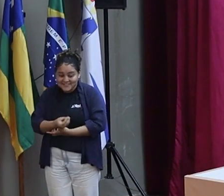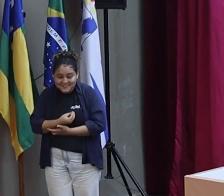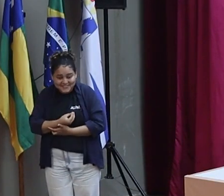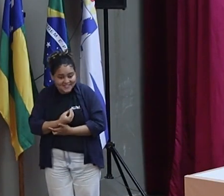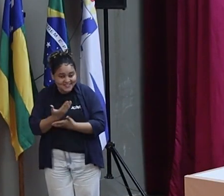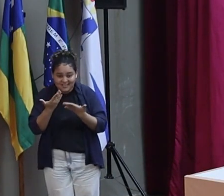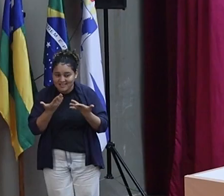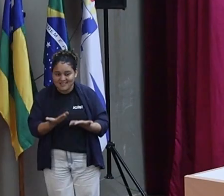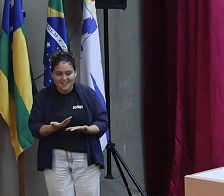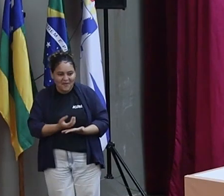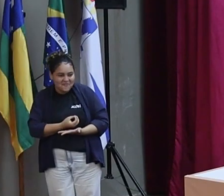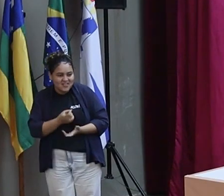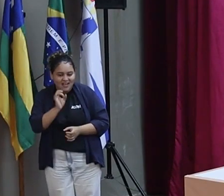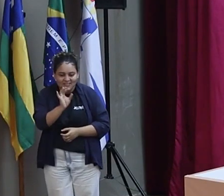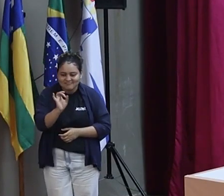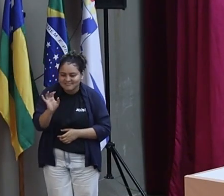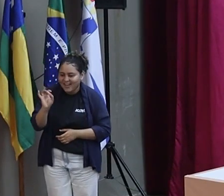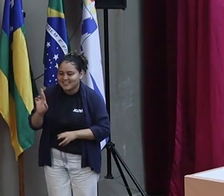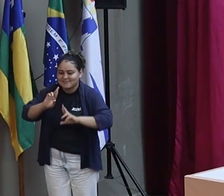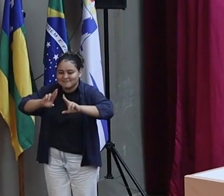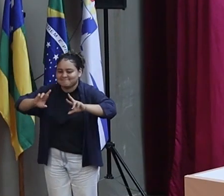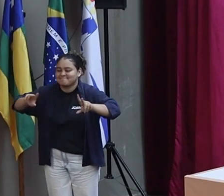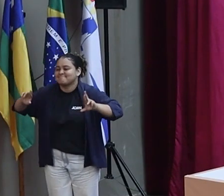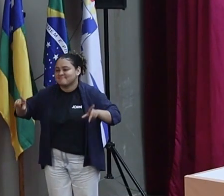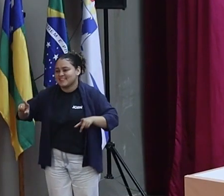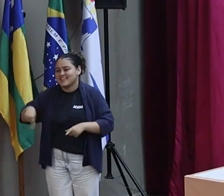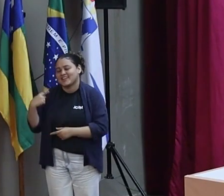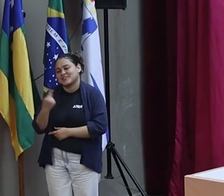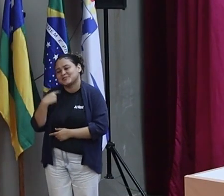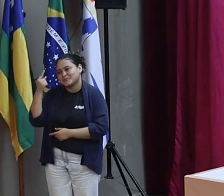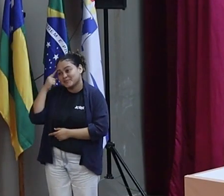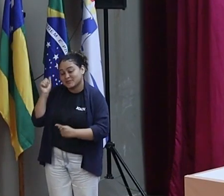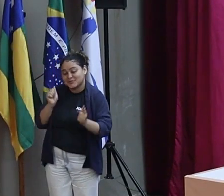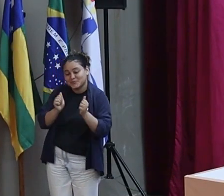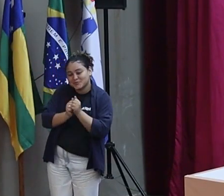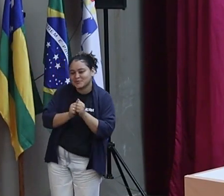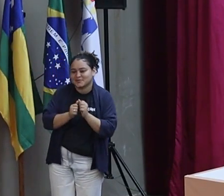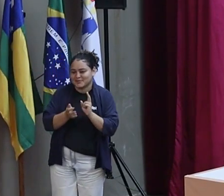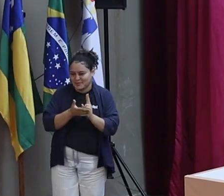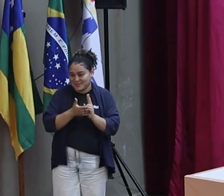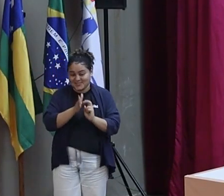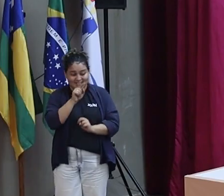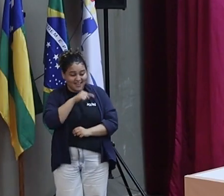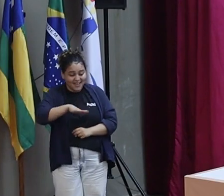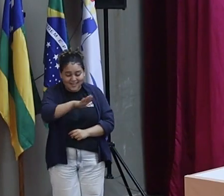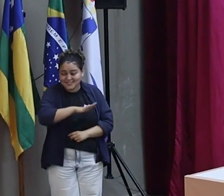né? Essas formas de vida diferentes, elas são pensadas aqui com os nossos povos originários, já são pensadas, já são